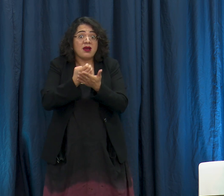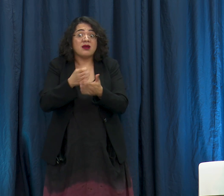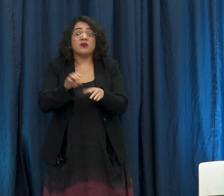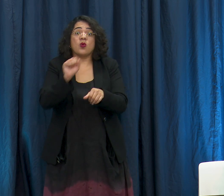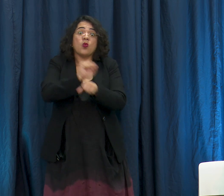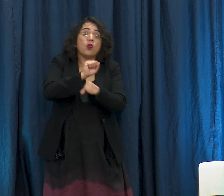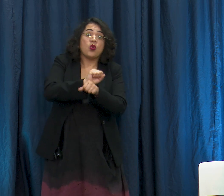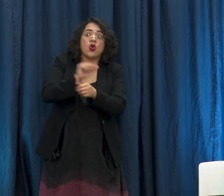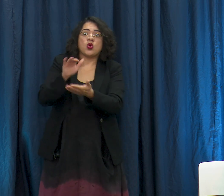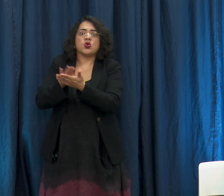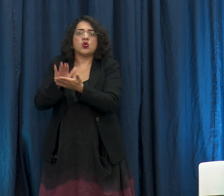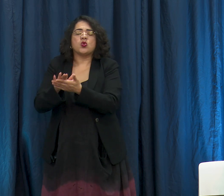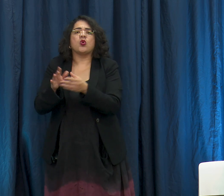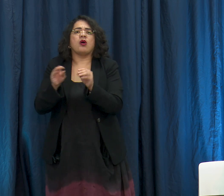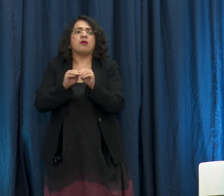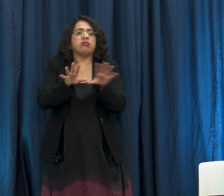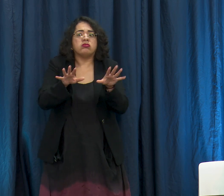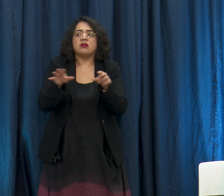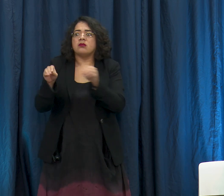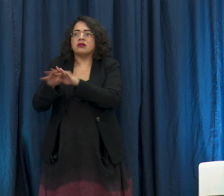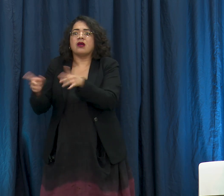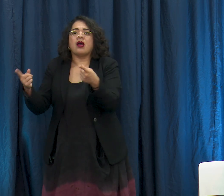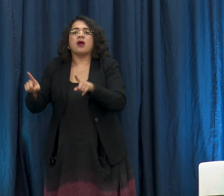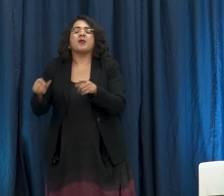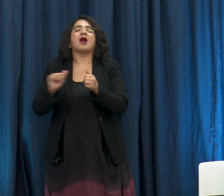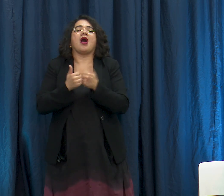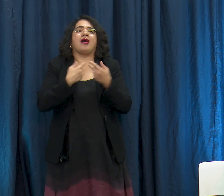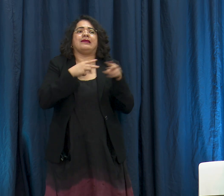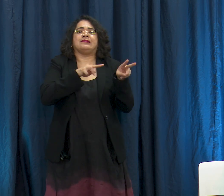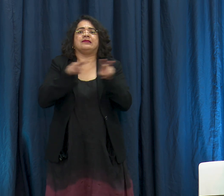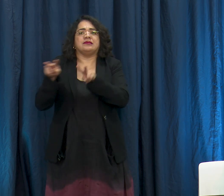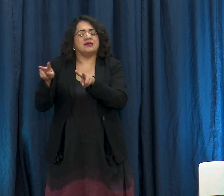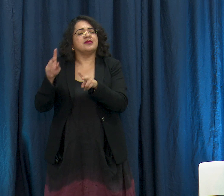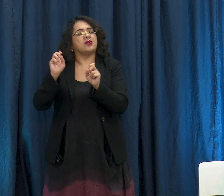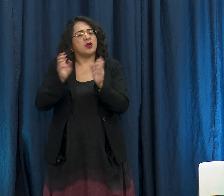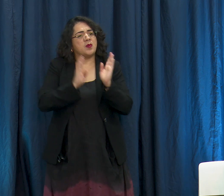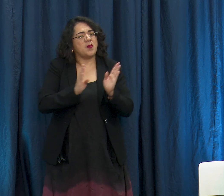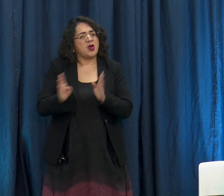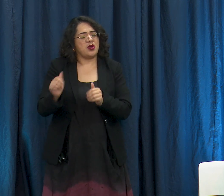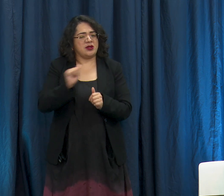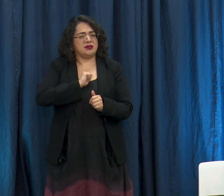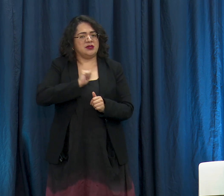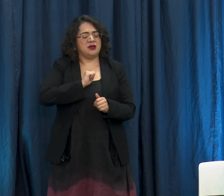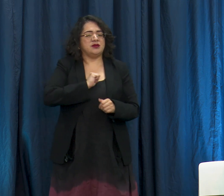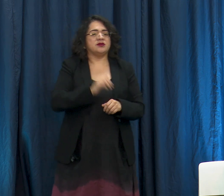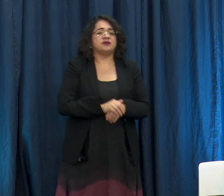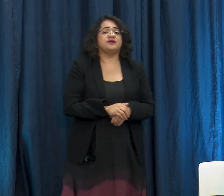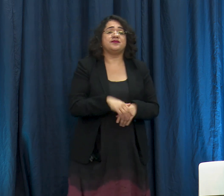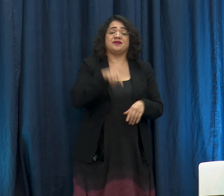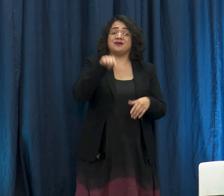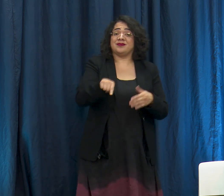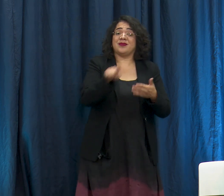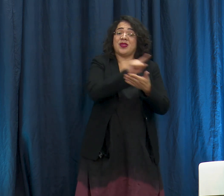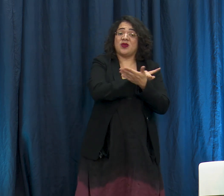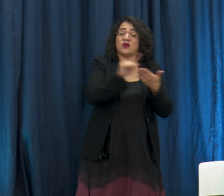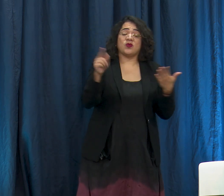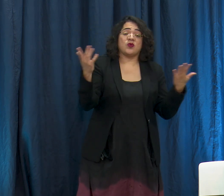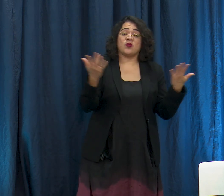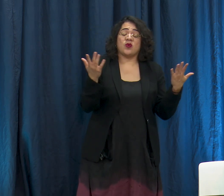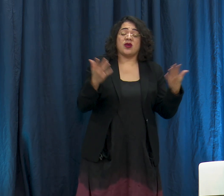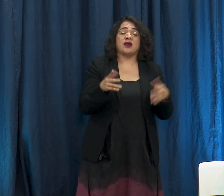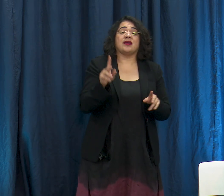esta semana como la Semana Nacional de Profesionales de Laboratorios Médicos, una celebración anual de